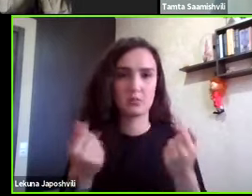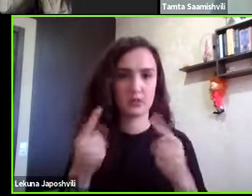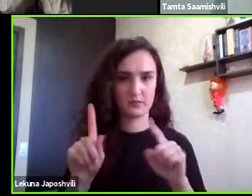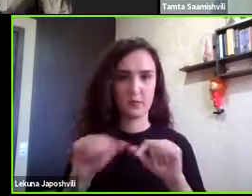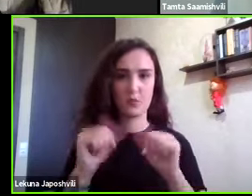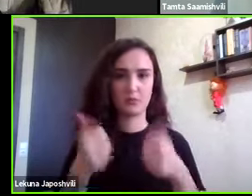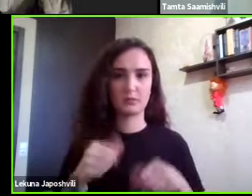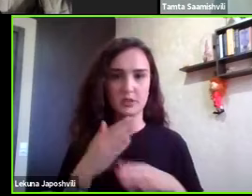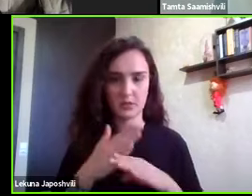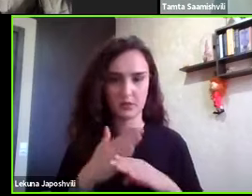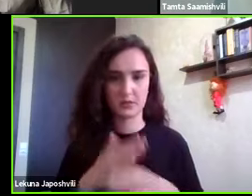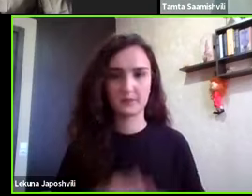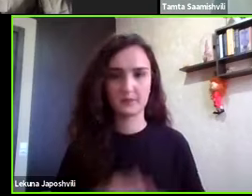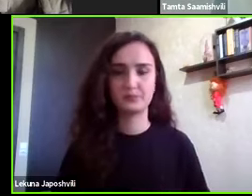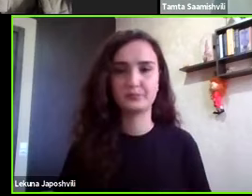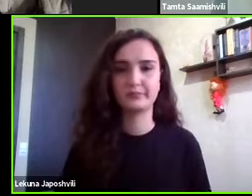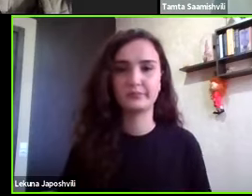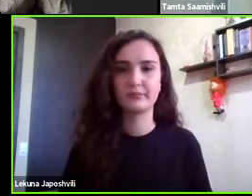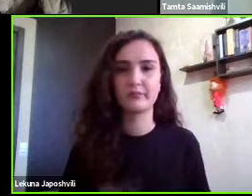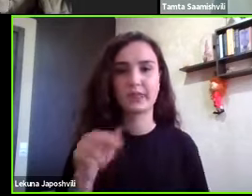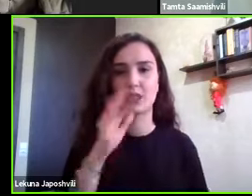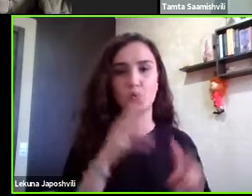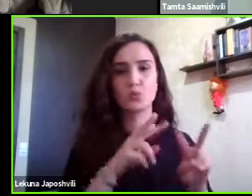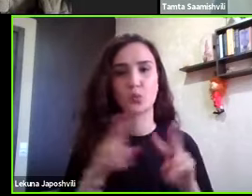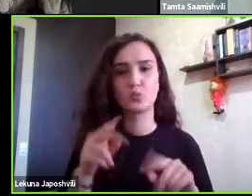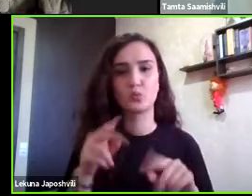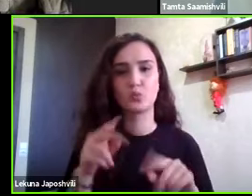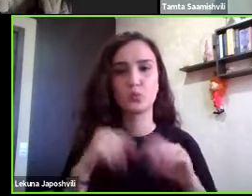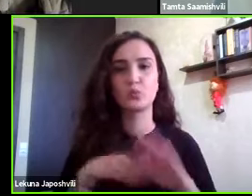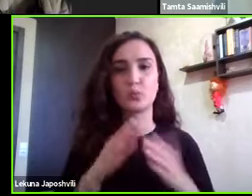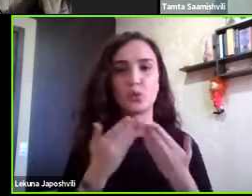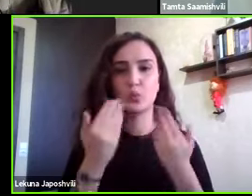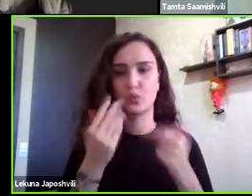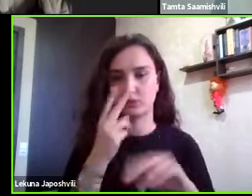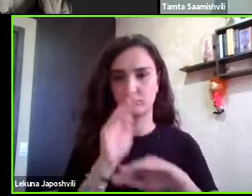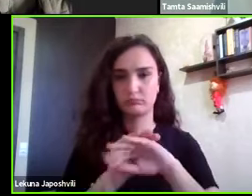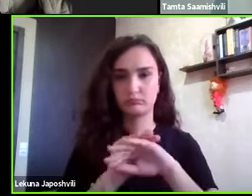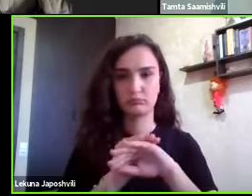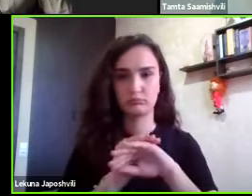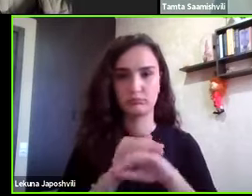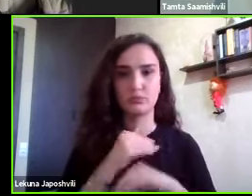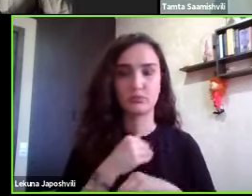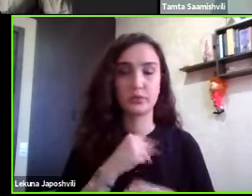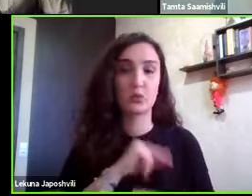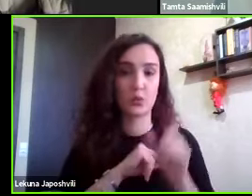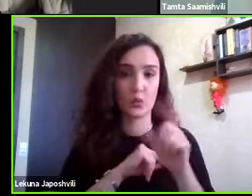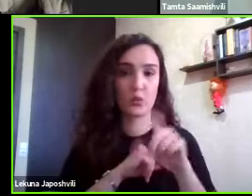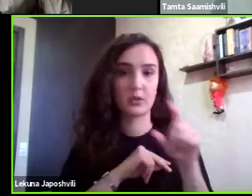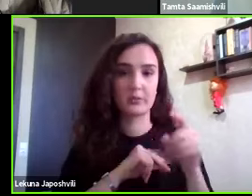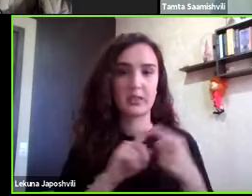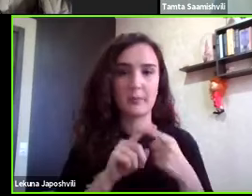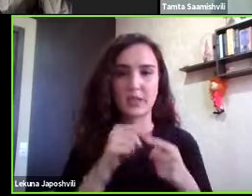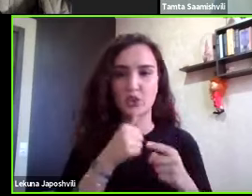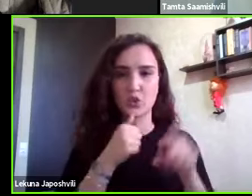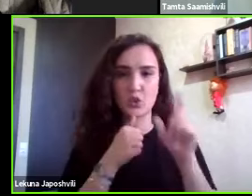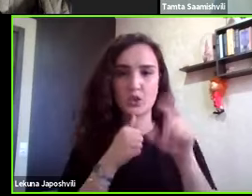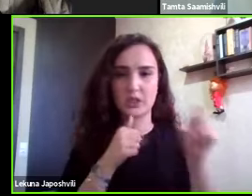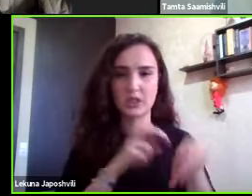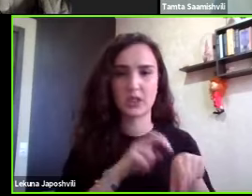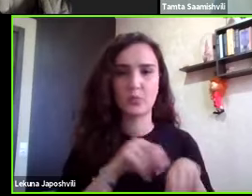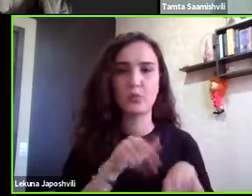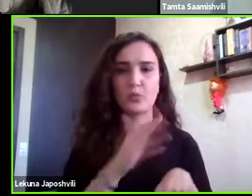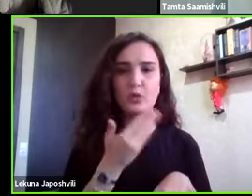არის. და შეერთდროულად მიდის უფრო იოლი გამოსაცნობია და ნუ ახლა ჩვენი კოლეგები ინფექციონისტები